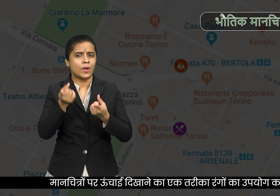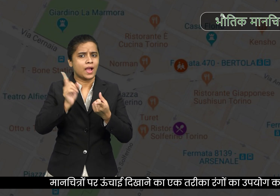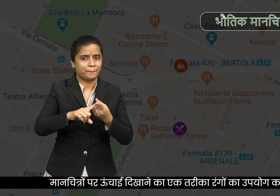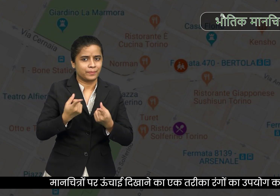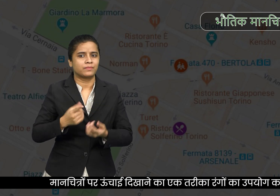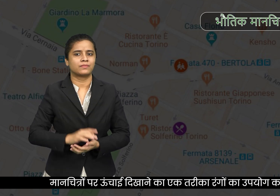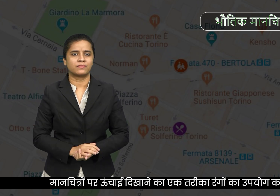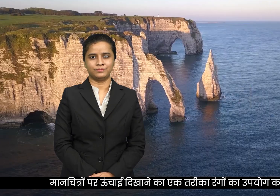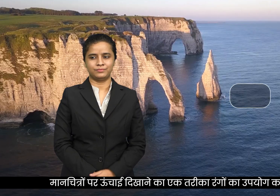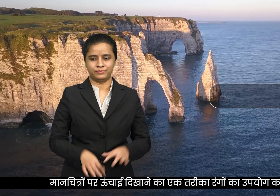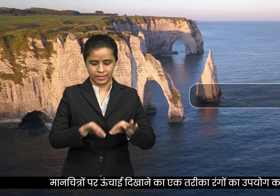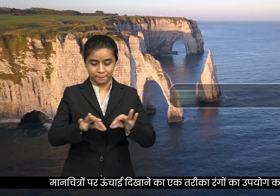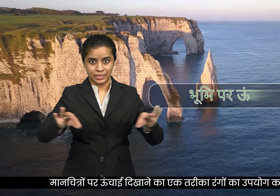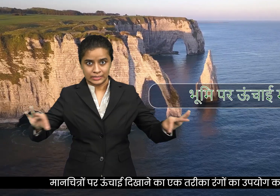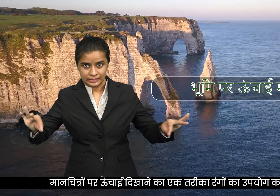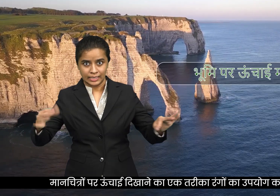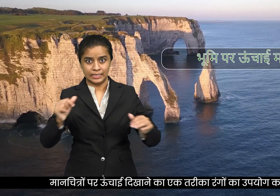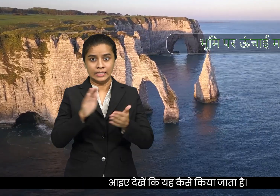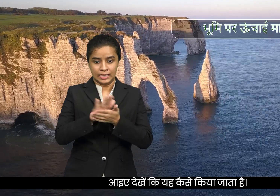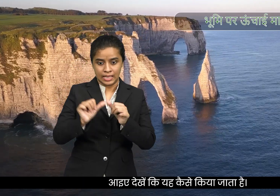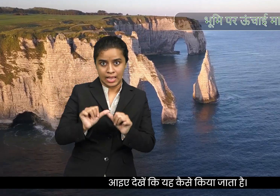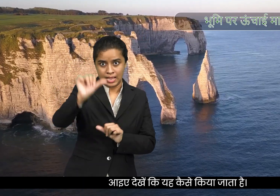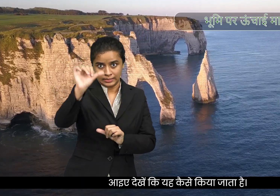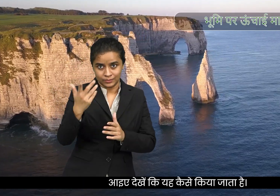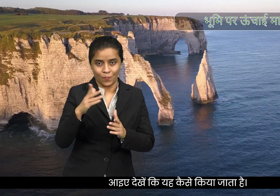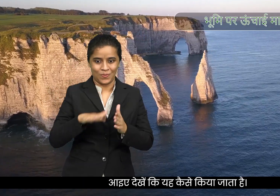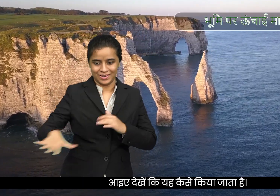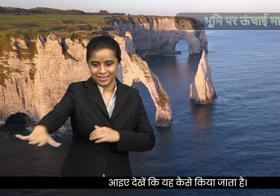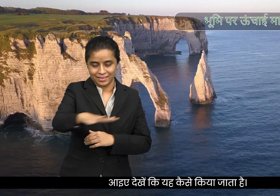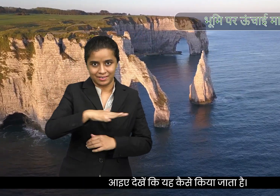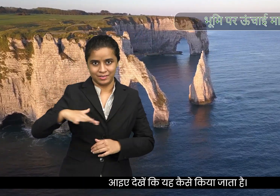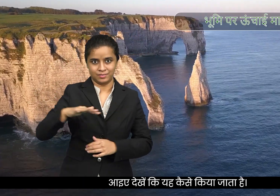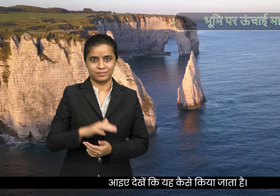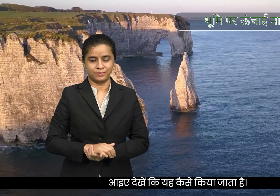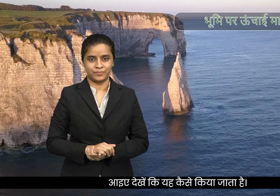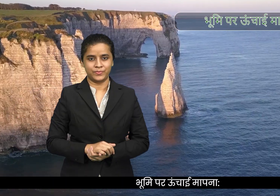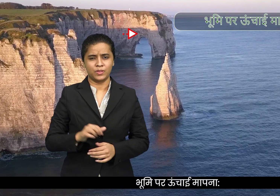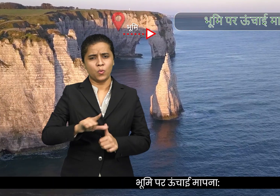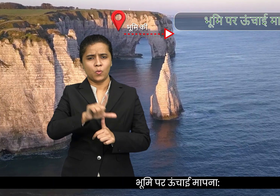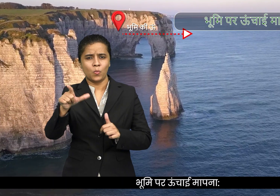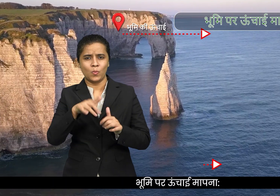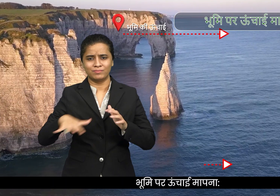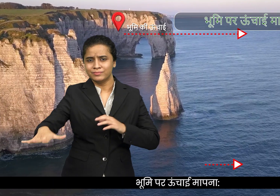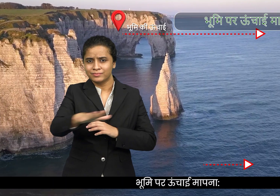तरीका रंगों का उपयोग करना है। आइए देखें कि यह कैसे किया जाता है। भूमि पर ऊंचाई